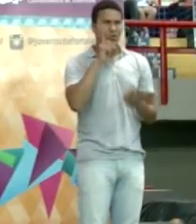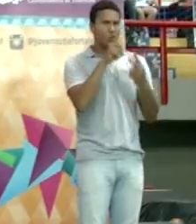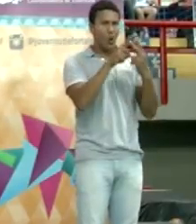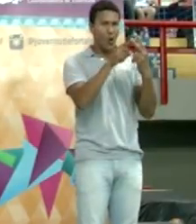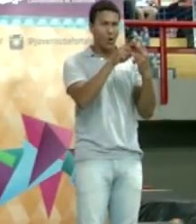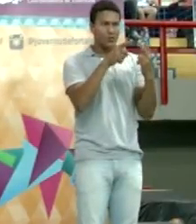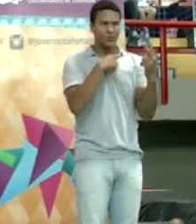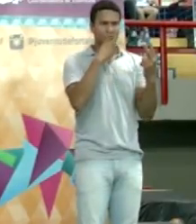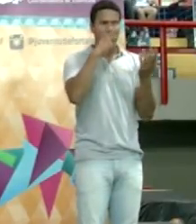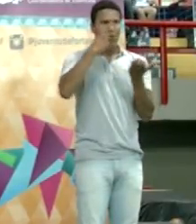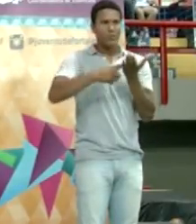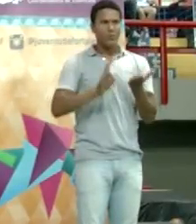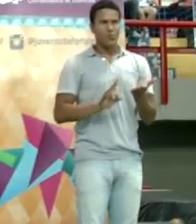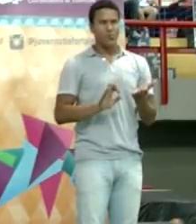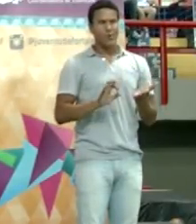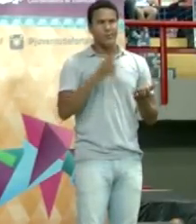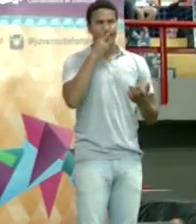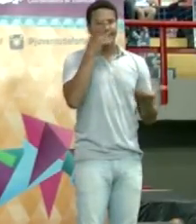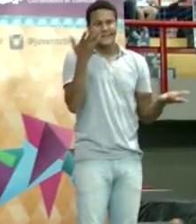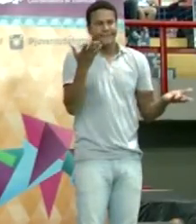bem?